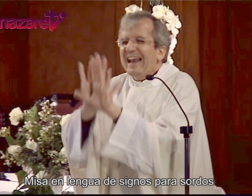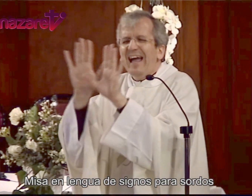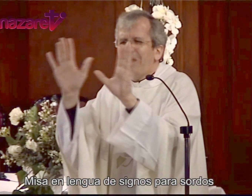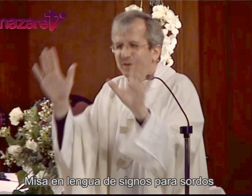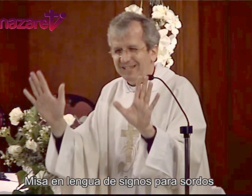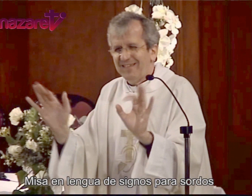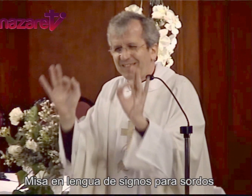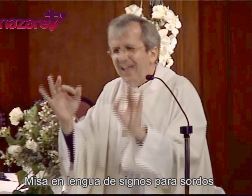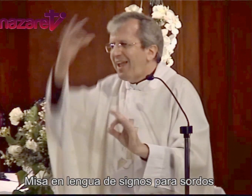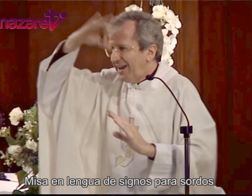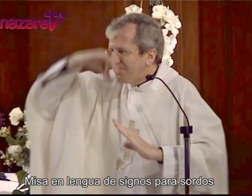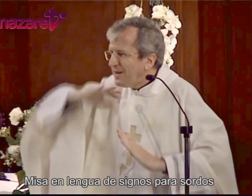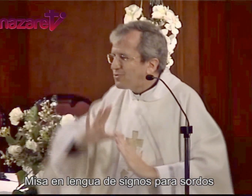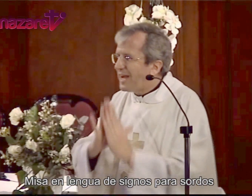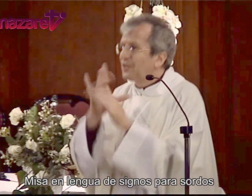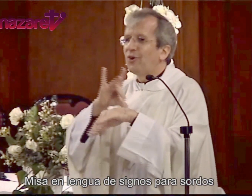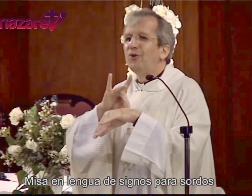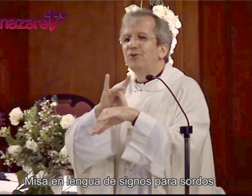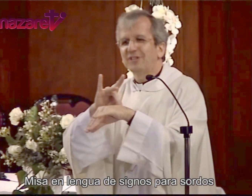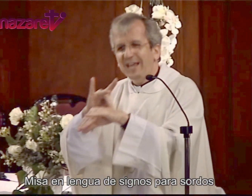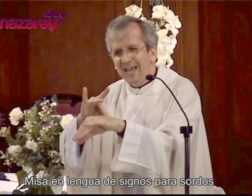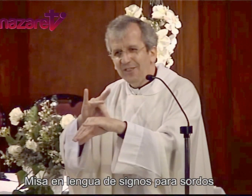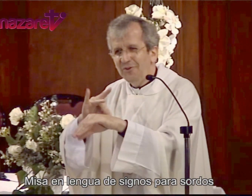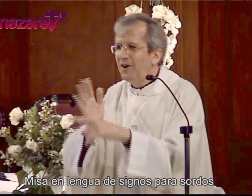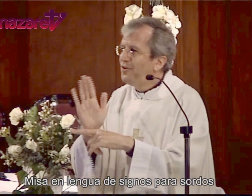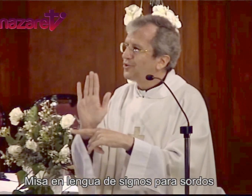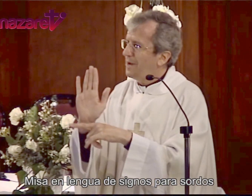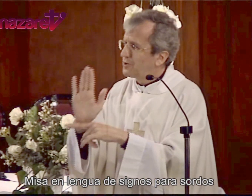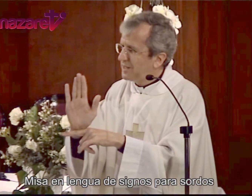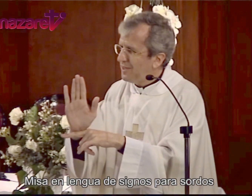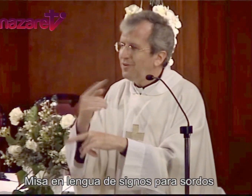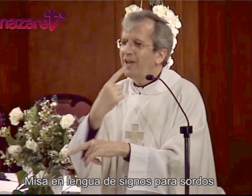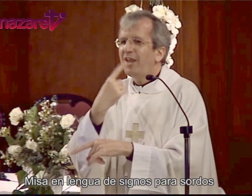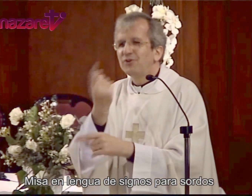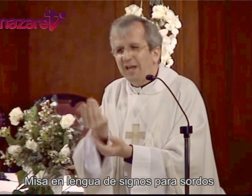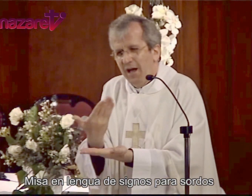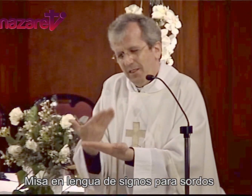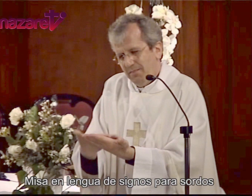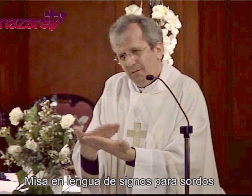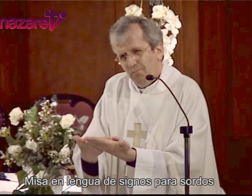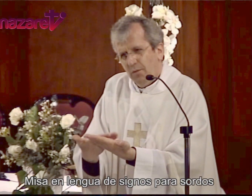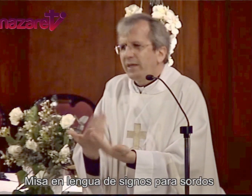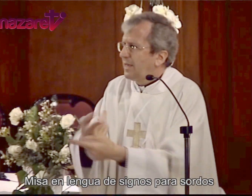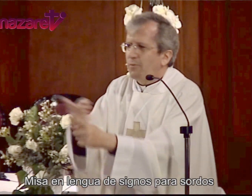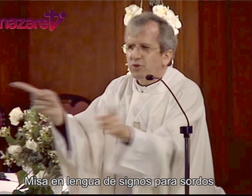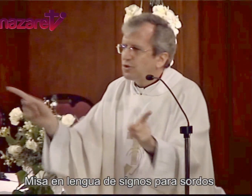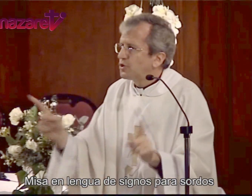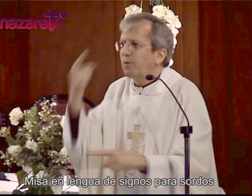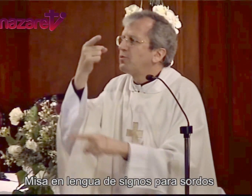clara presencia Es decir El Espíritu Santo Nos ha guiado Nos ha mostrado Y nos ha Que a vosotros Nos podemos